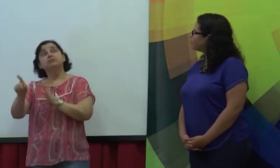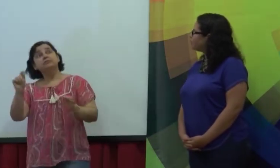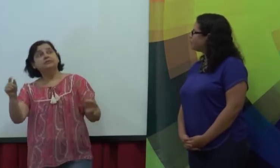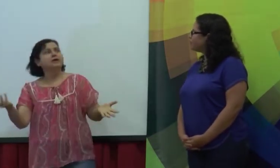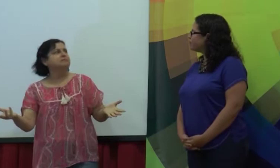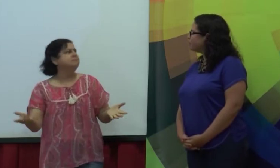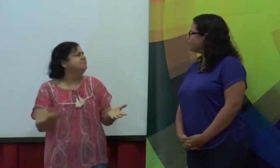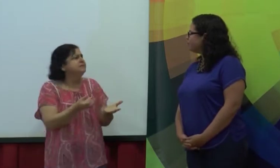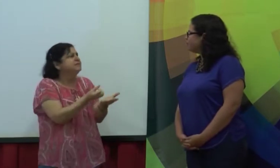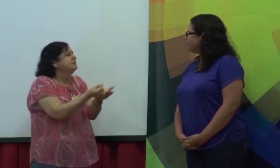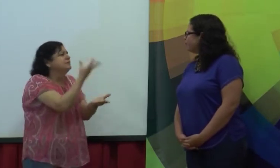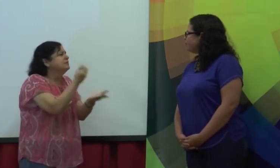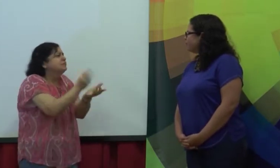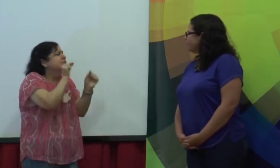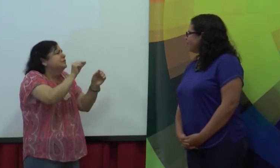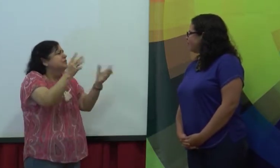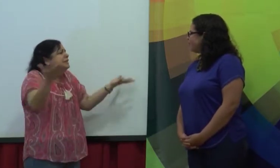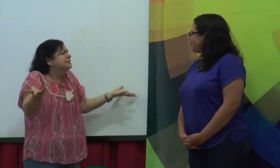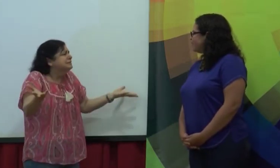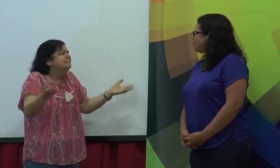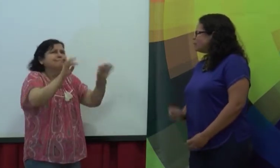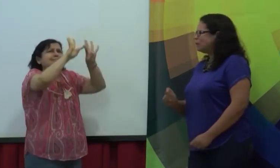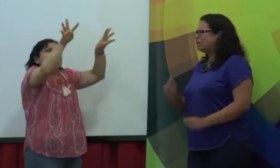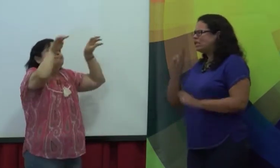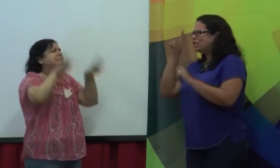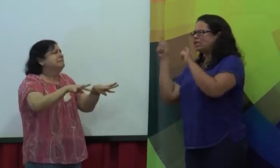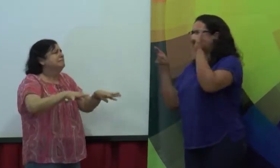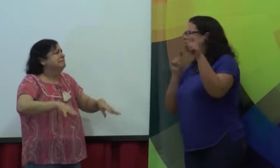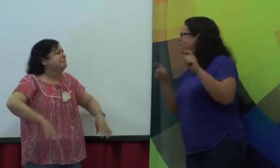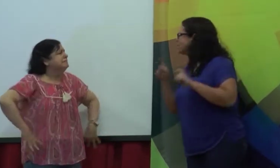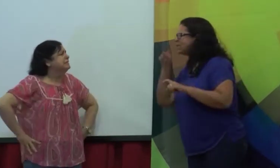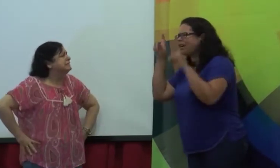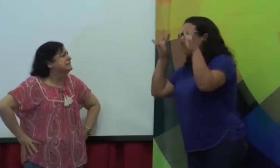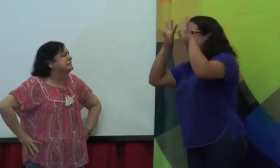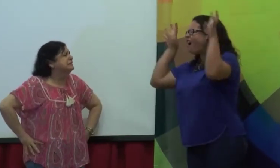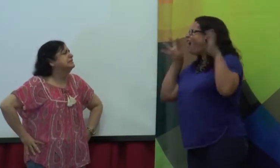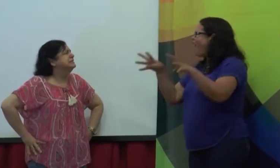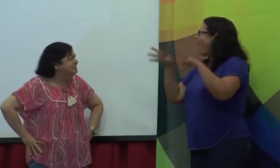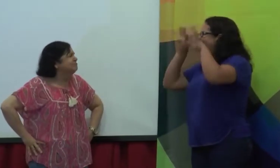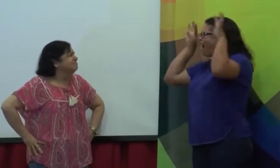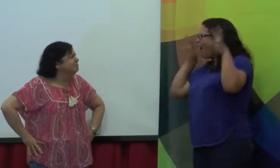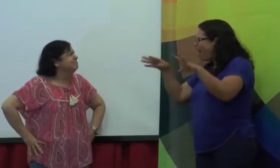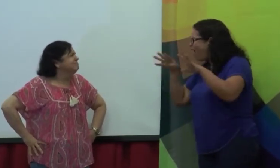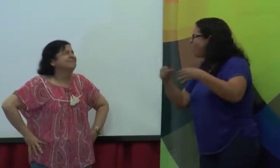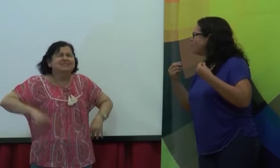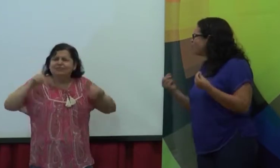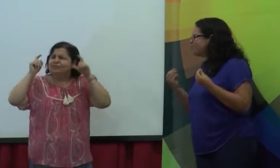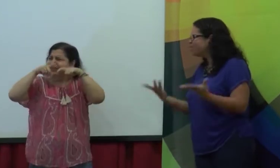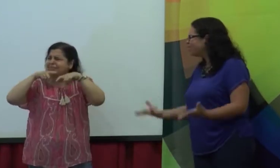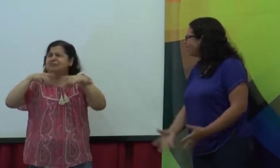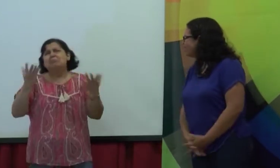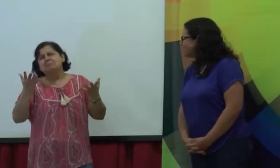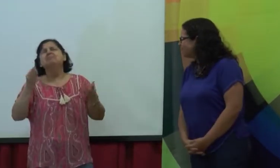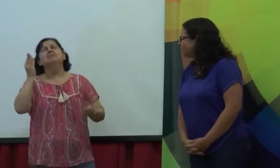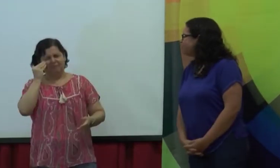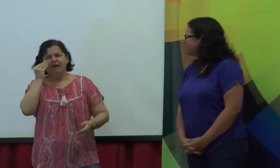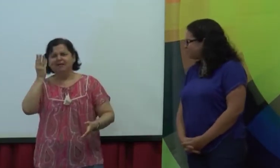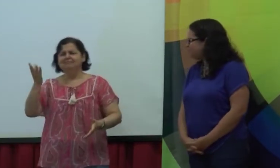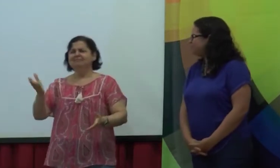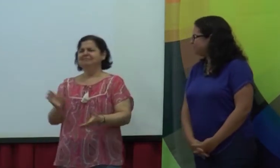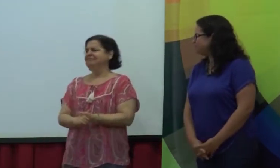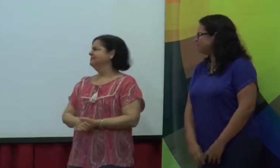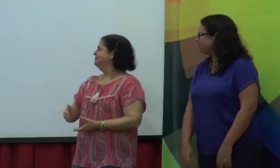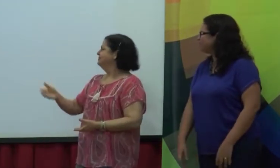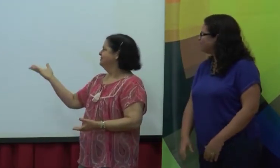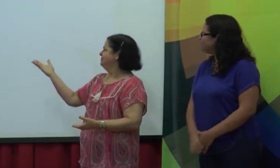Bom, então, o que é o Espiritismo, Lucila? Realmente é uma dúvida. O que é o